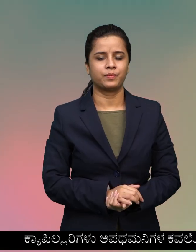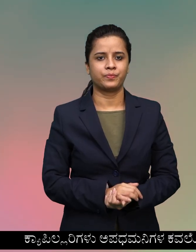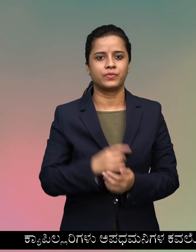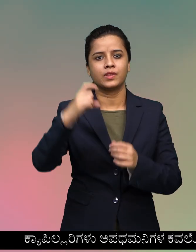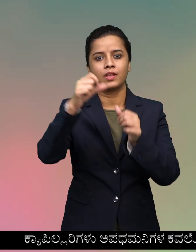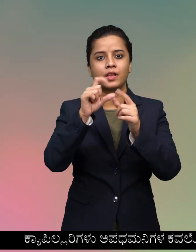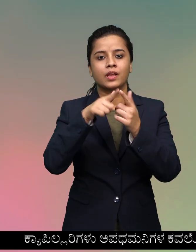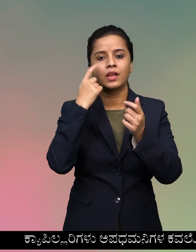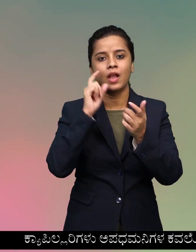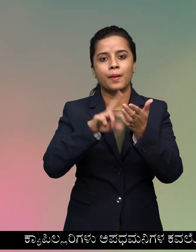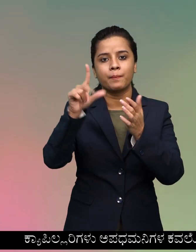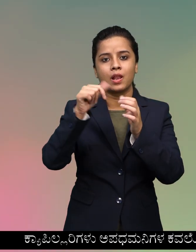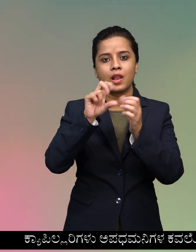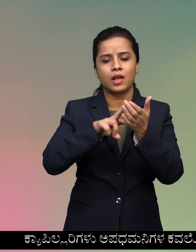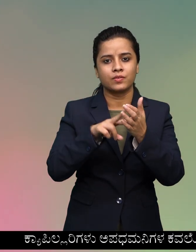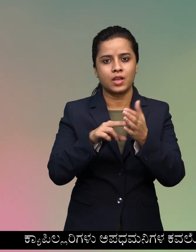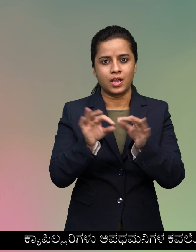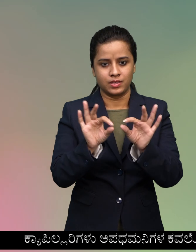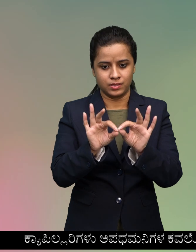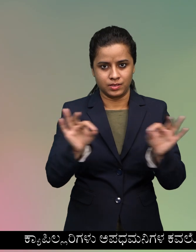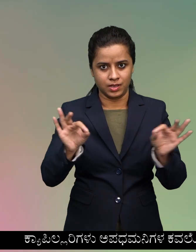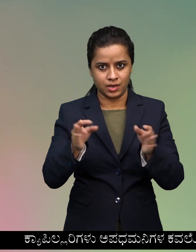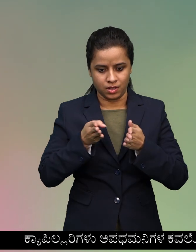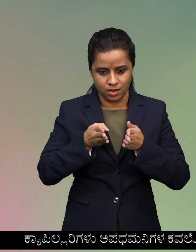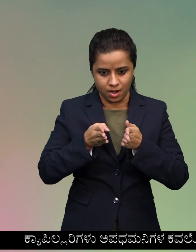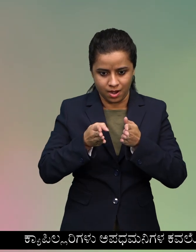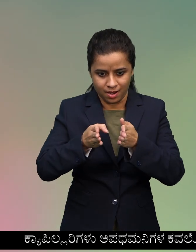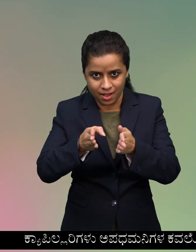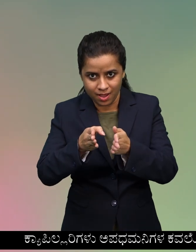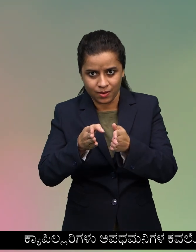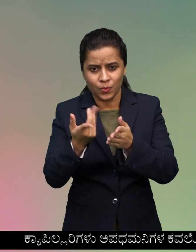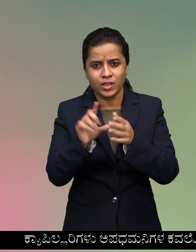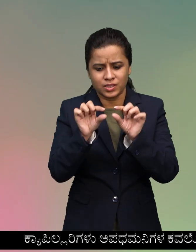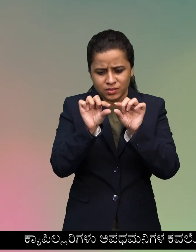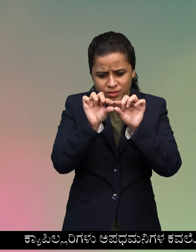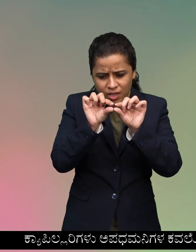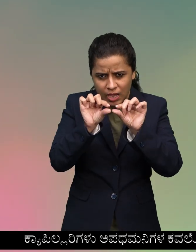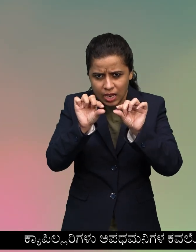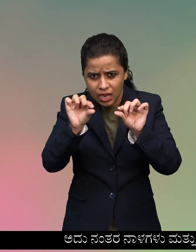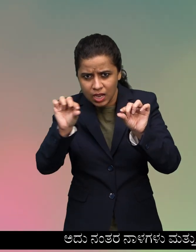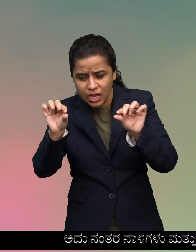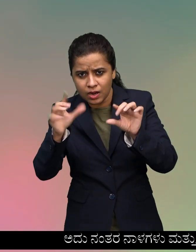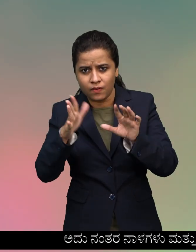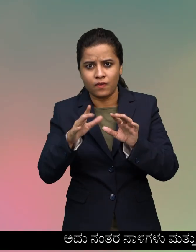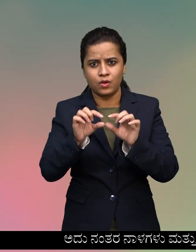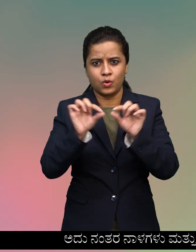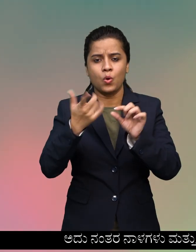ಕ್ಯಾಪಿಲರಿಗಳು ಅಪಧಮನಿಗಳ ಕವಲೊಡೆಯುವಿಕೆಯಿಂದ ರೂಪುಗೊಂಡ ಕಿರಿದಾದ ಟ್ಯೂಬ್ಗಳಾಗಿವೆ. ಅದು ನಂತರ ನಾಳಗಳು